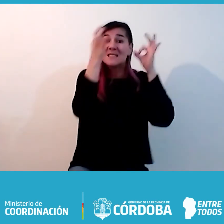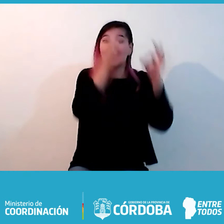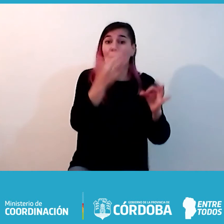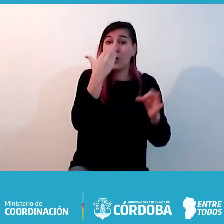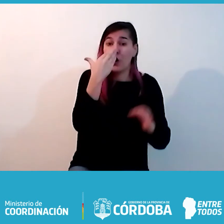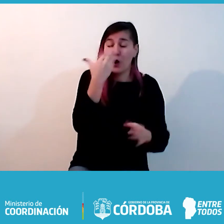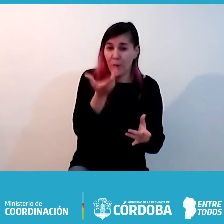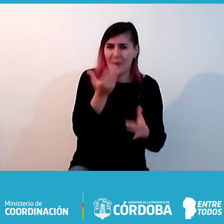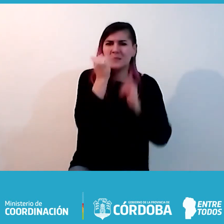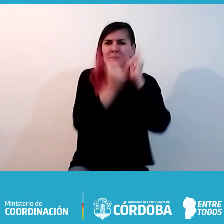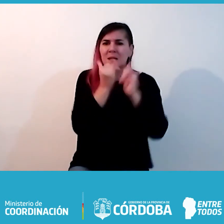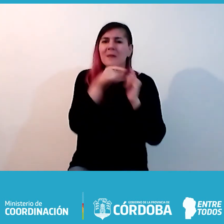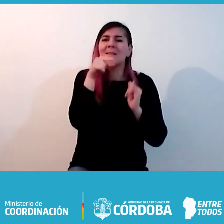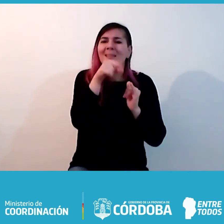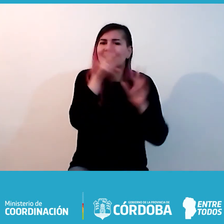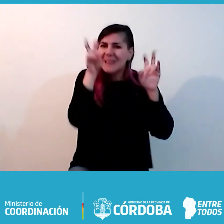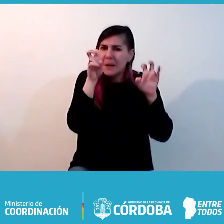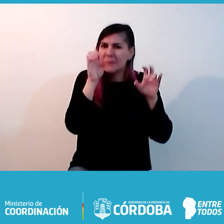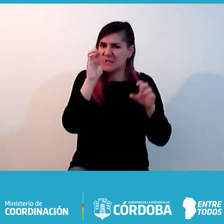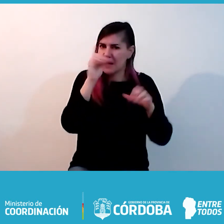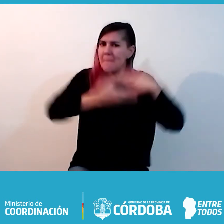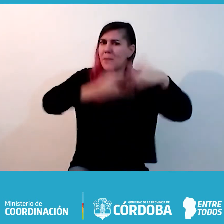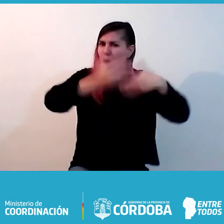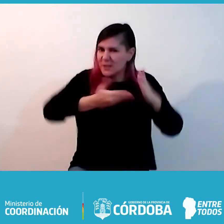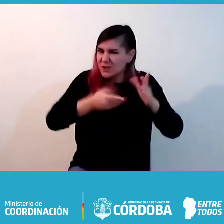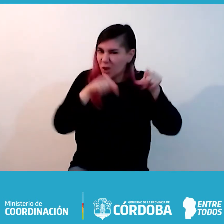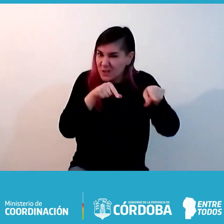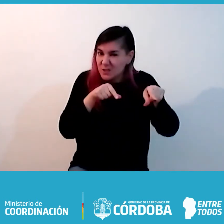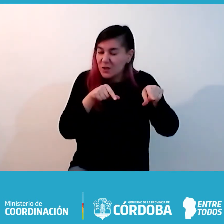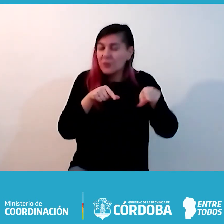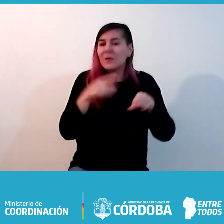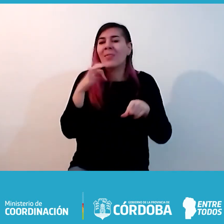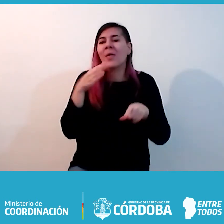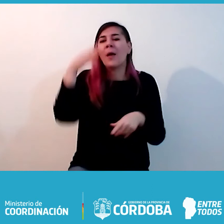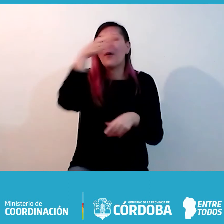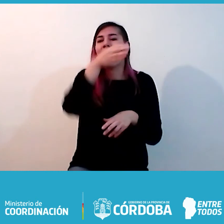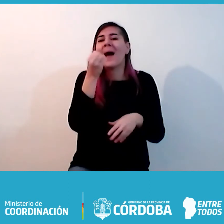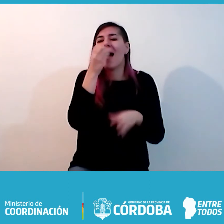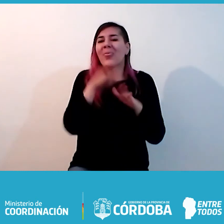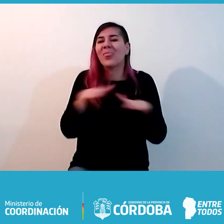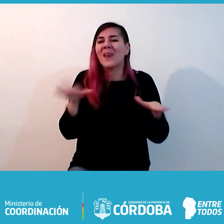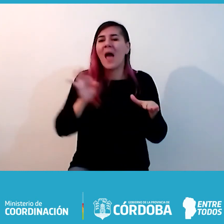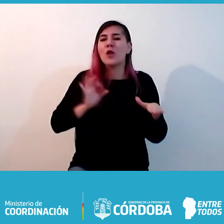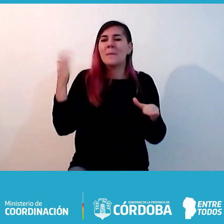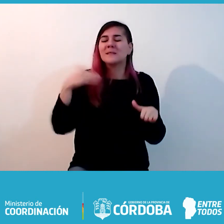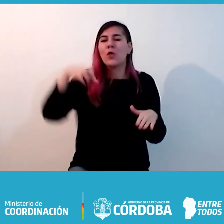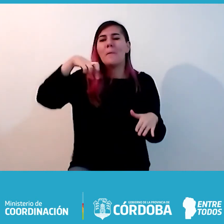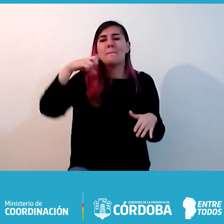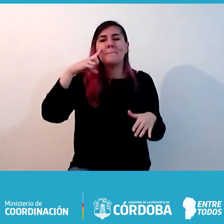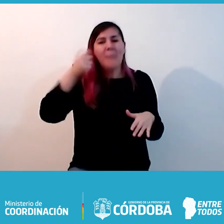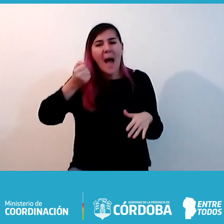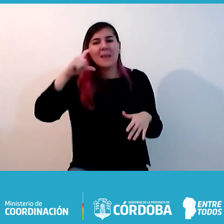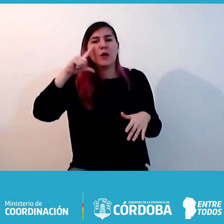explica qué es esto el llamado progreso. Y tiene que ir al jardín donde el año pasado, en plena pandemia, no hubo PAICOR. ¿Qué hacemos